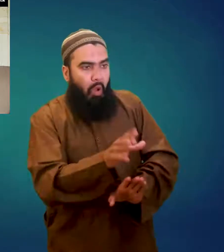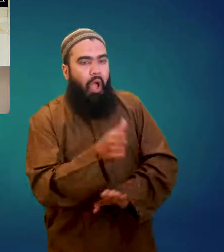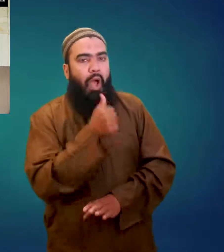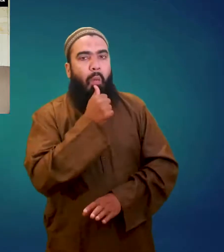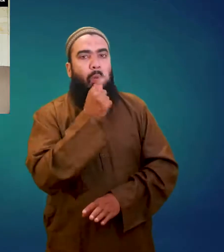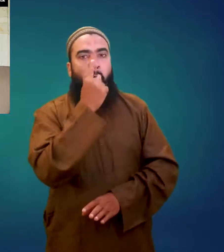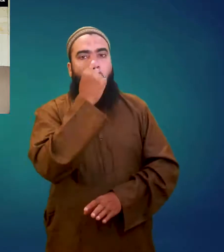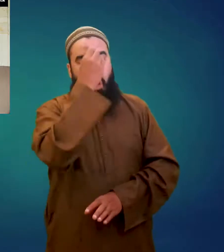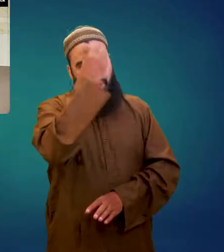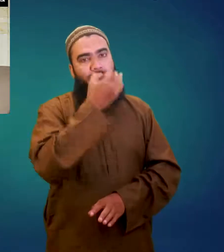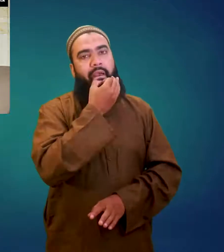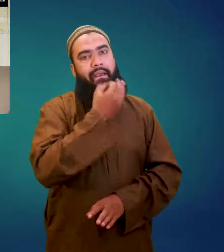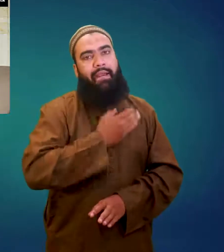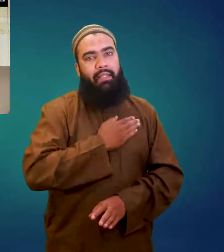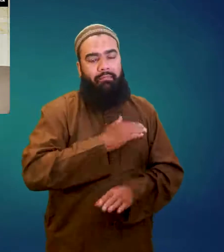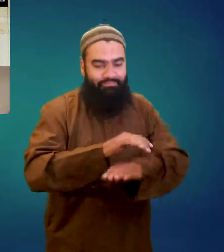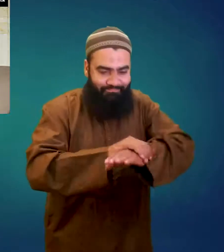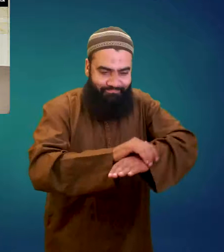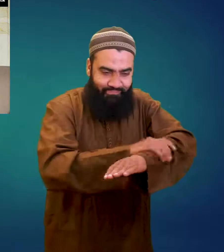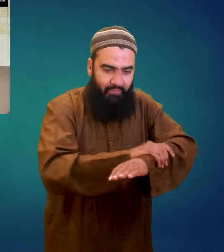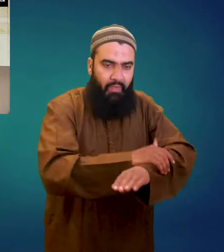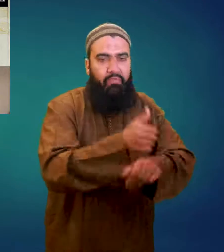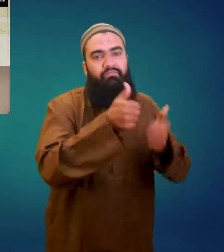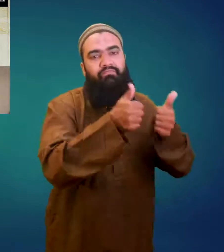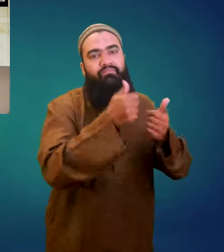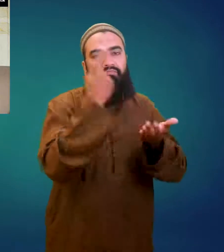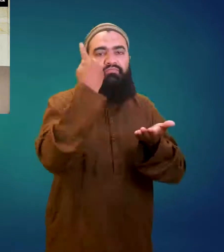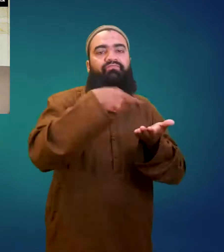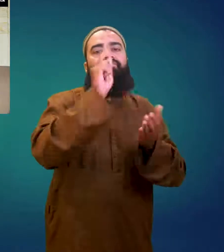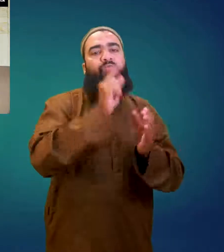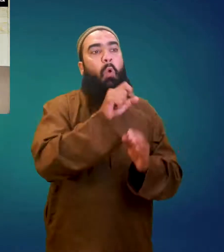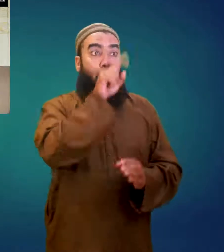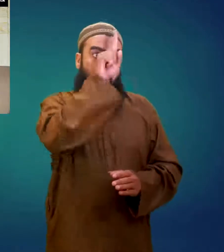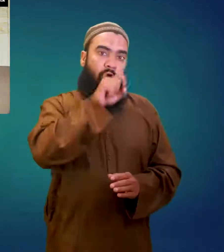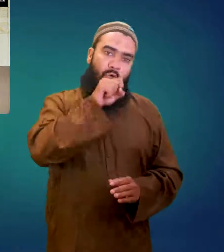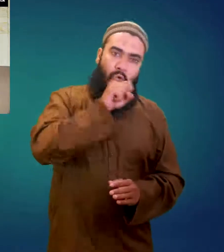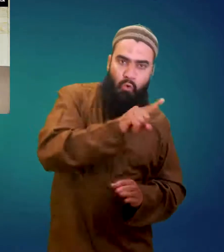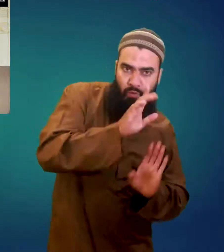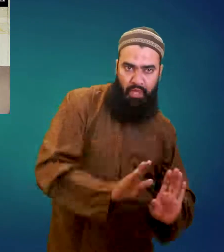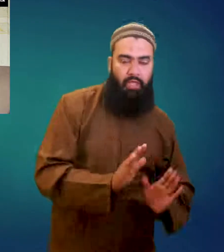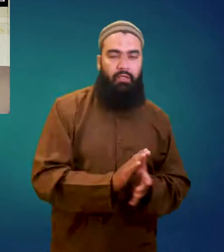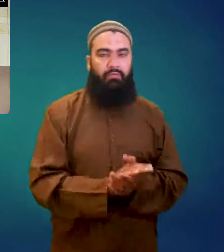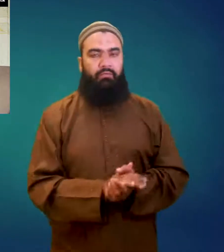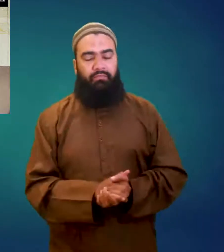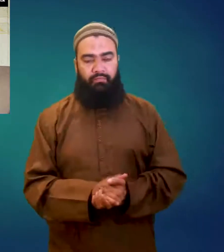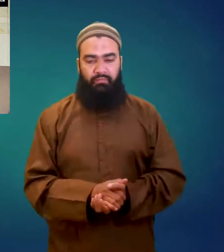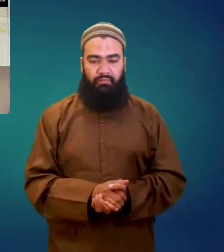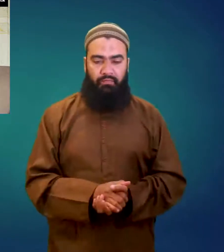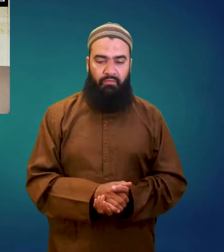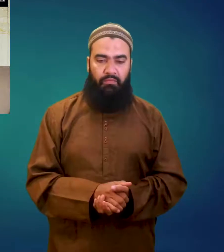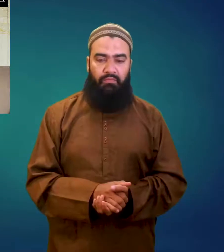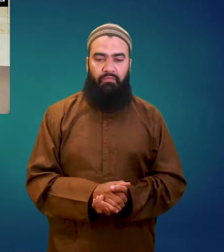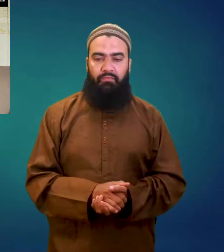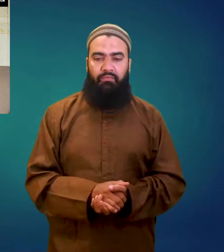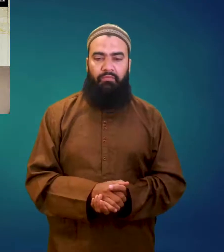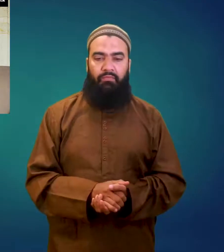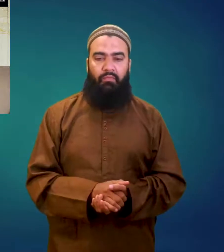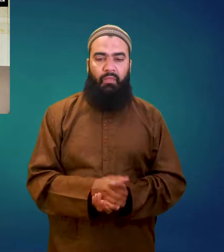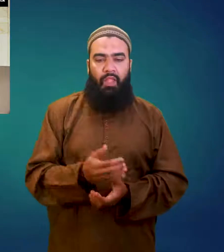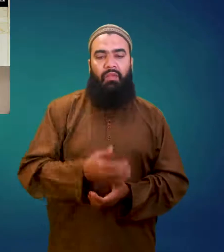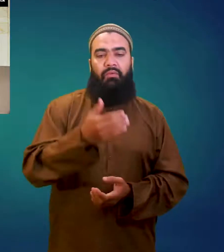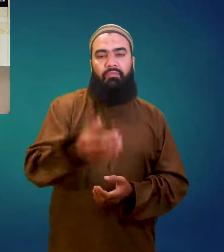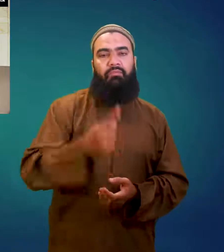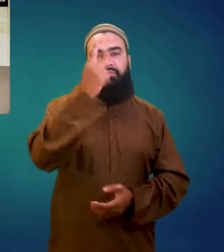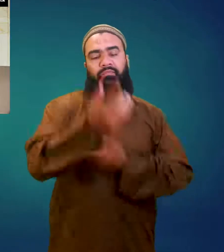اور اچھا معاملہ کرنے کا حکم اس آیت کے اندر دیا گیا۔ رکوع نمبر 3۔ وہ قومیں جن